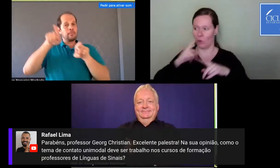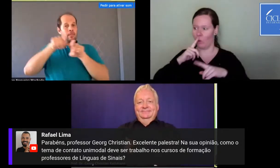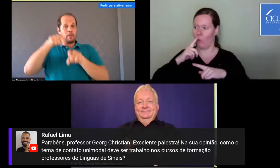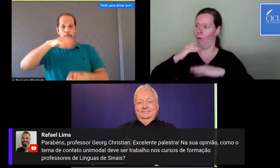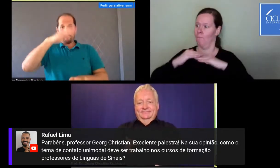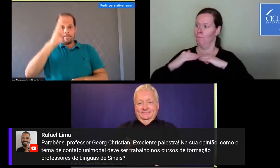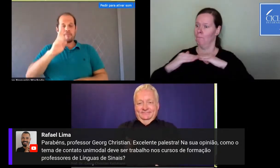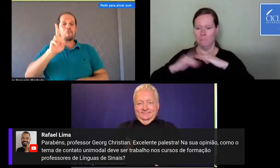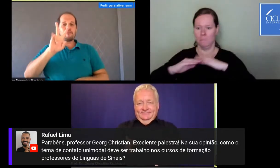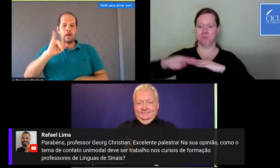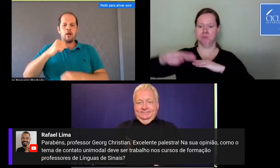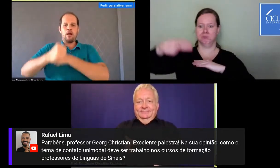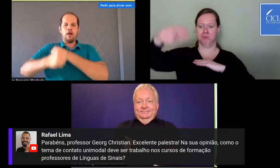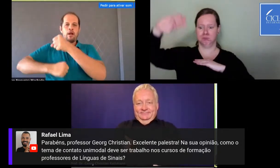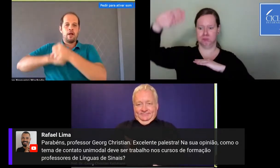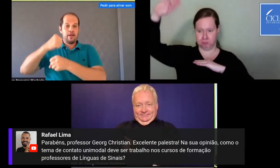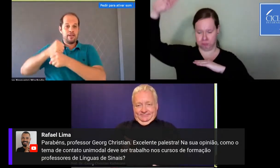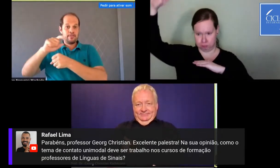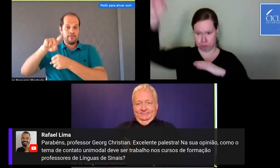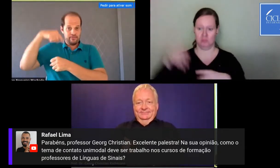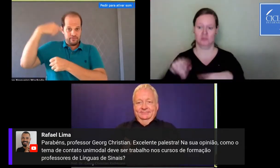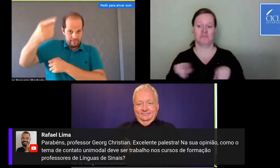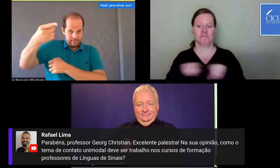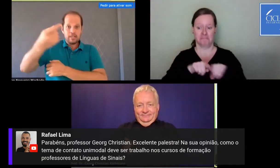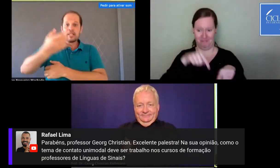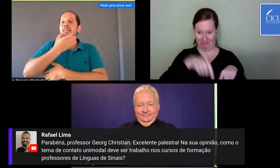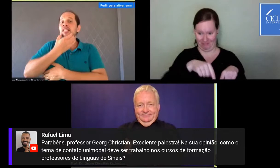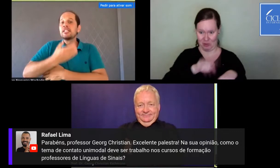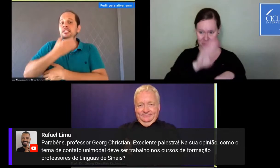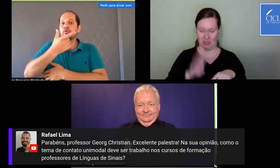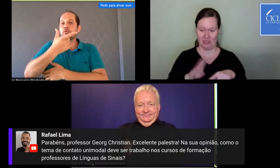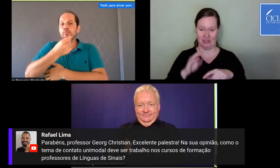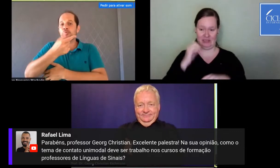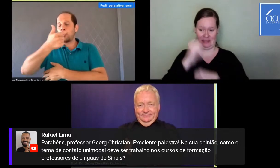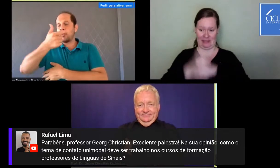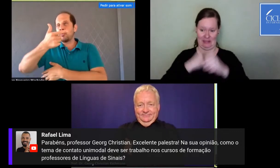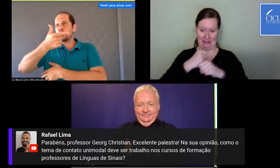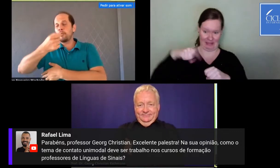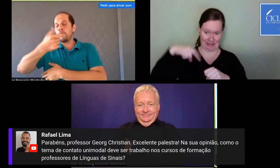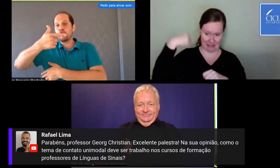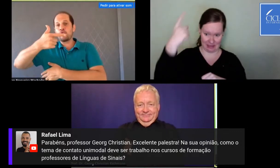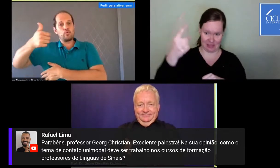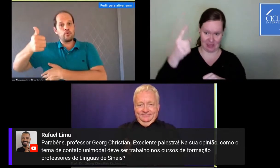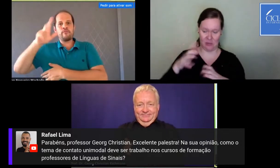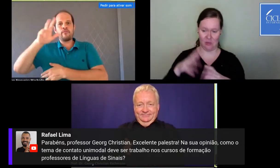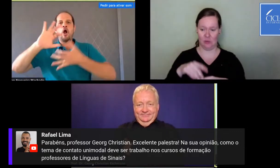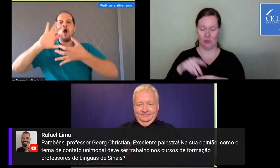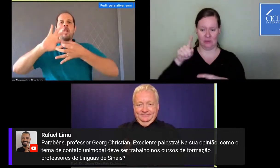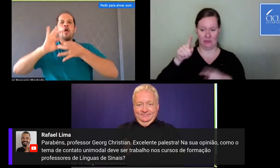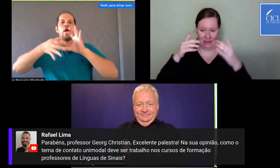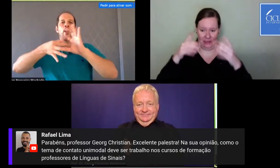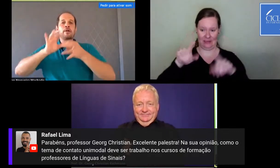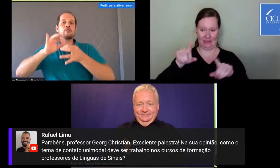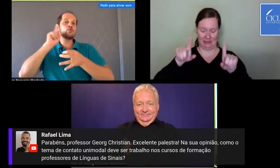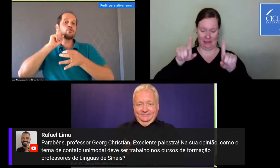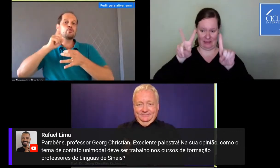possa conversar mais sobre isso. Quem sabe nesse próximo ano, em 2021,